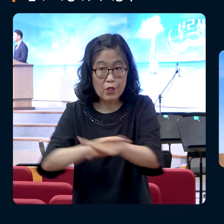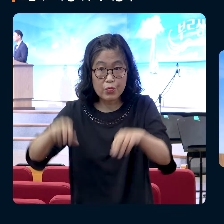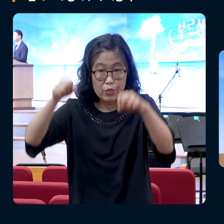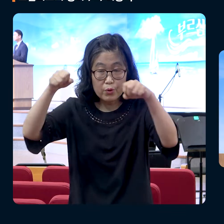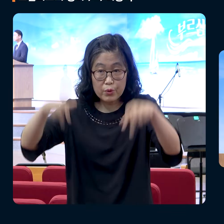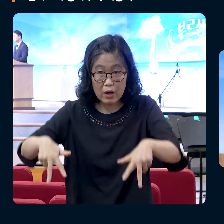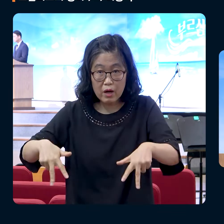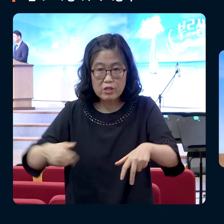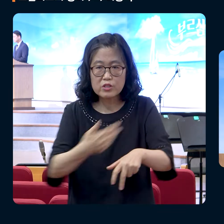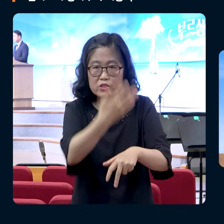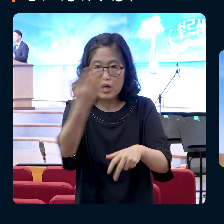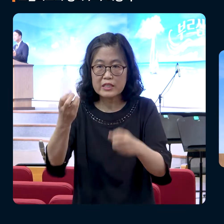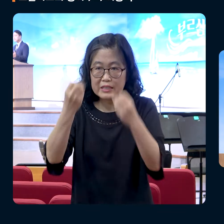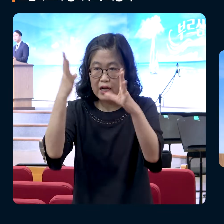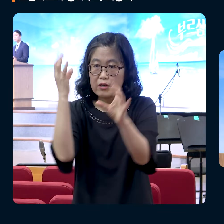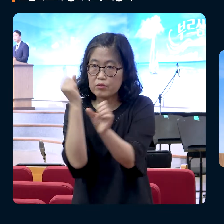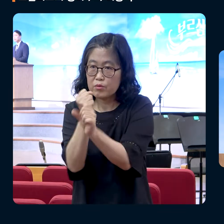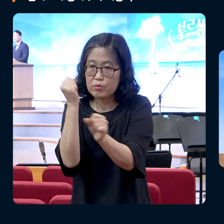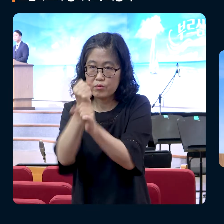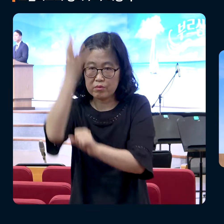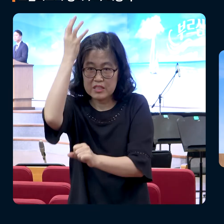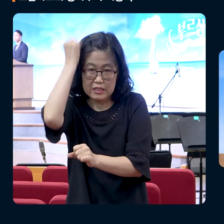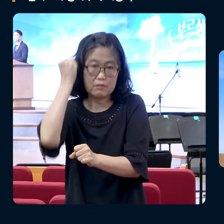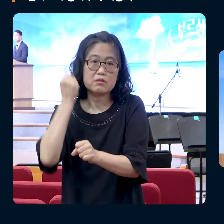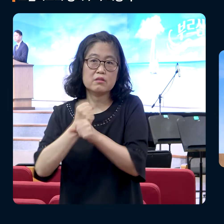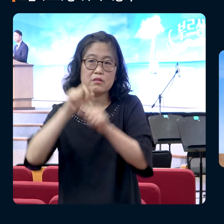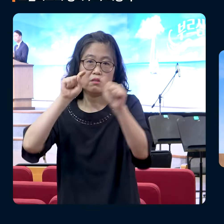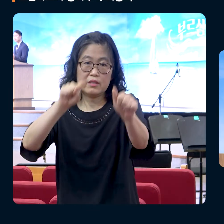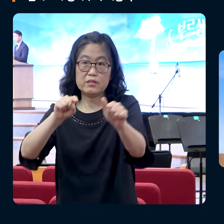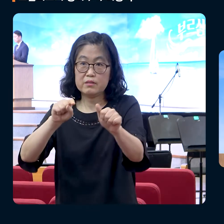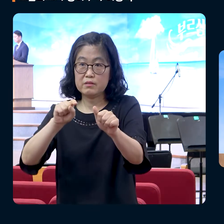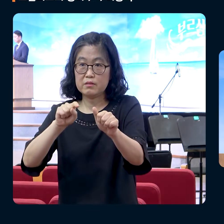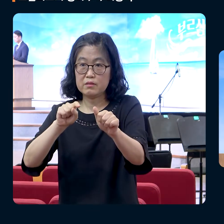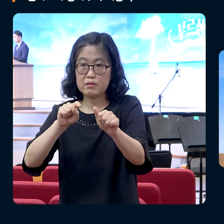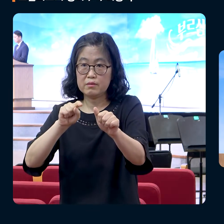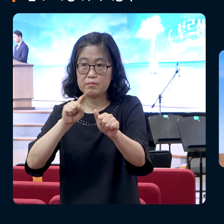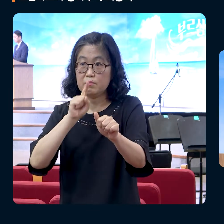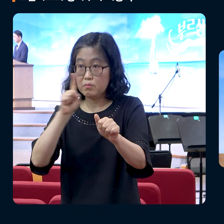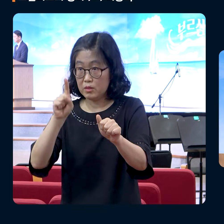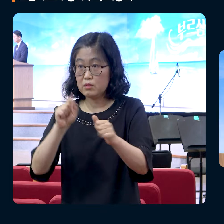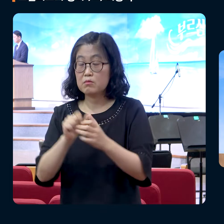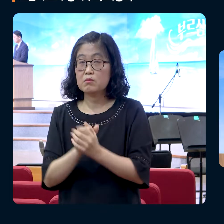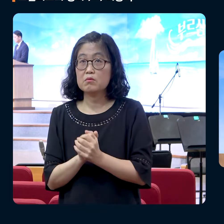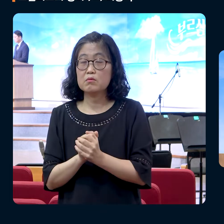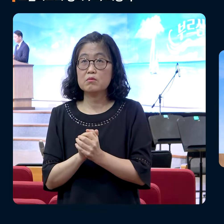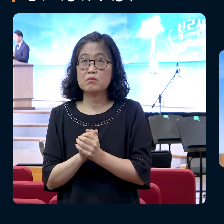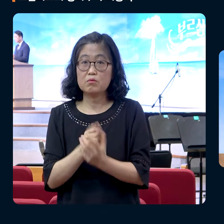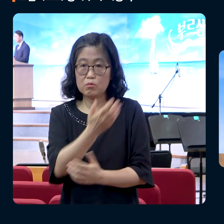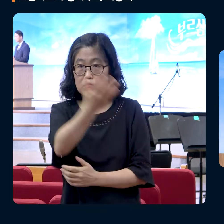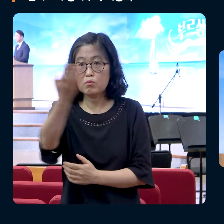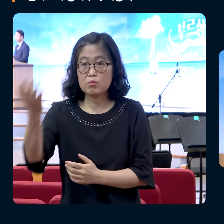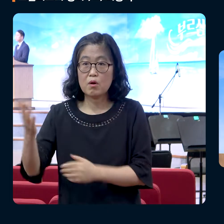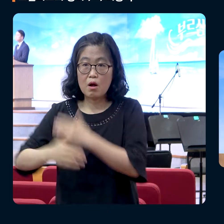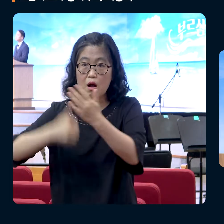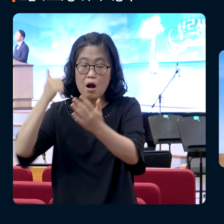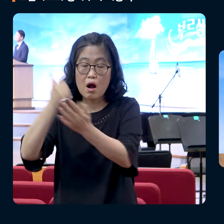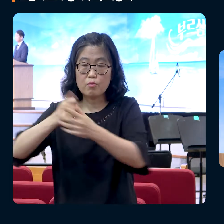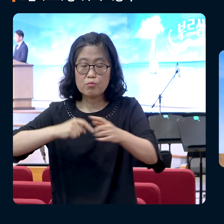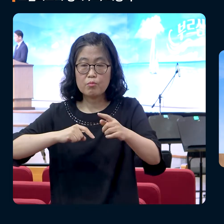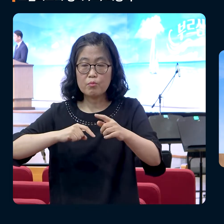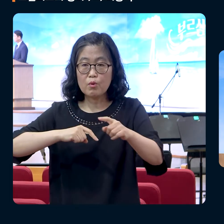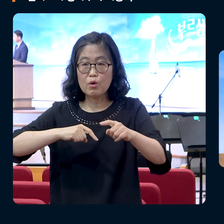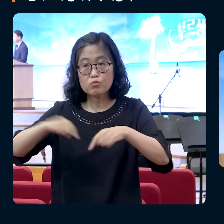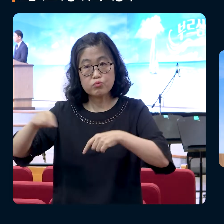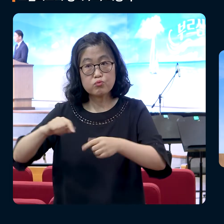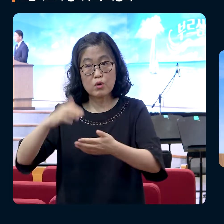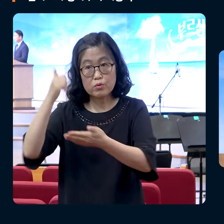말씀이 있거든요. 너희 창조주를 기억하라 라는 그런 문구가 있는 절이 있습니다. 여러분, 하나님의 주권을